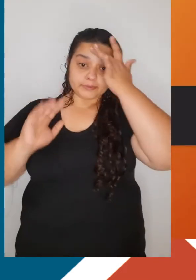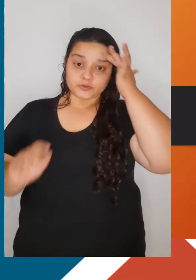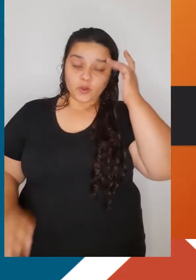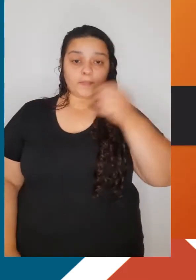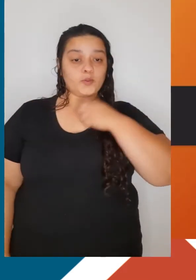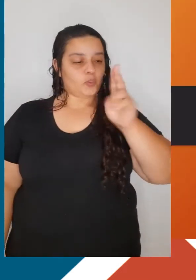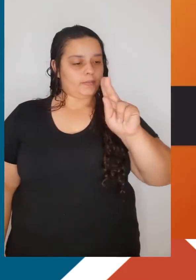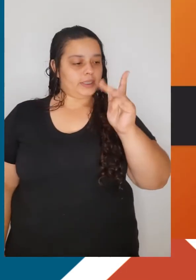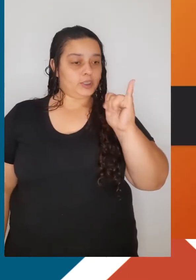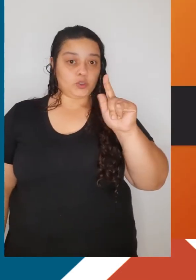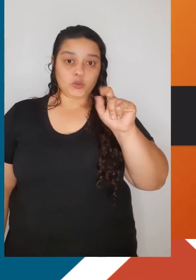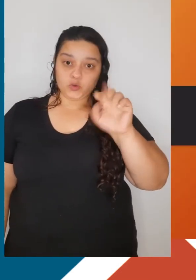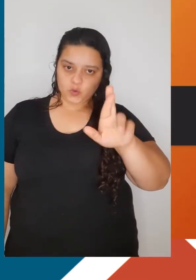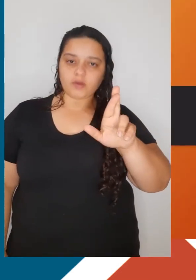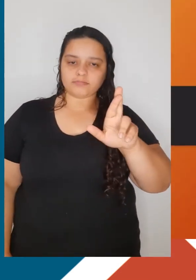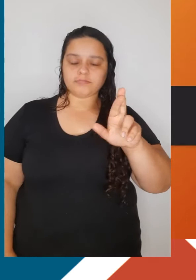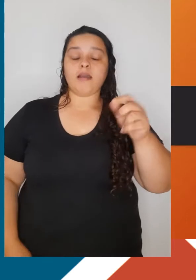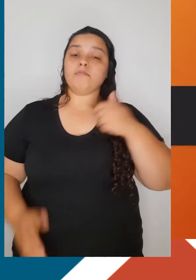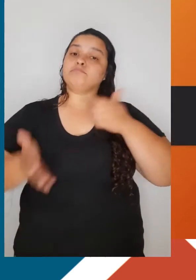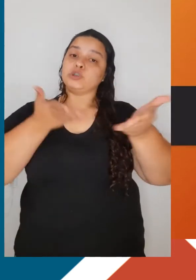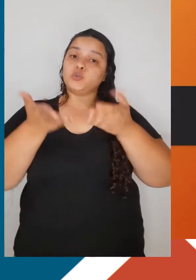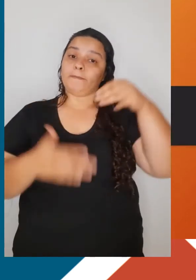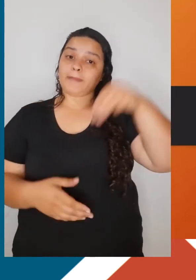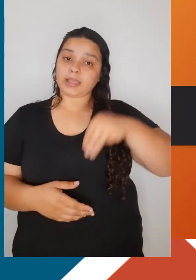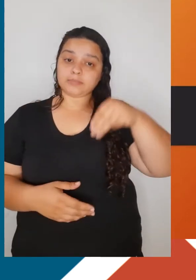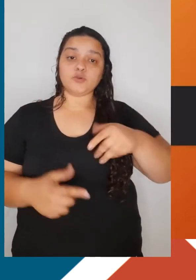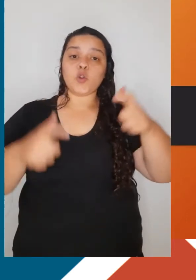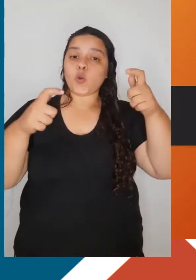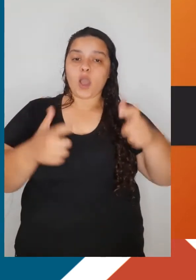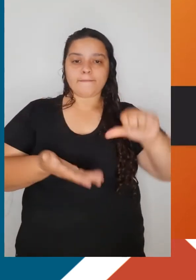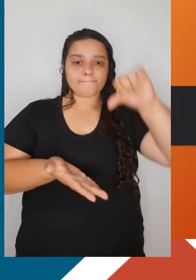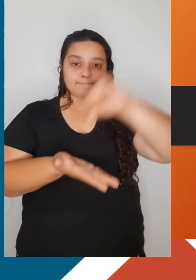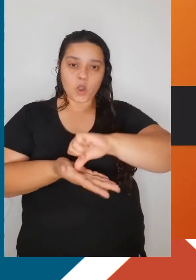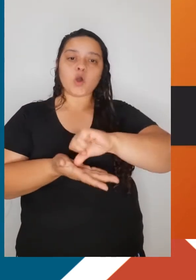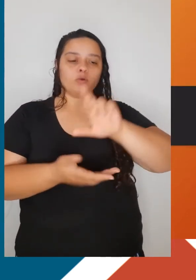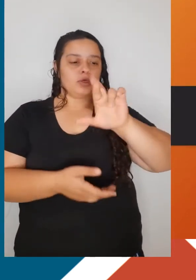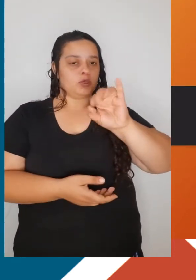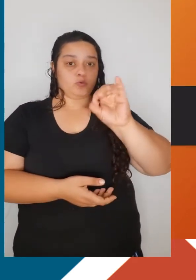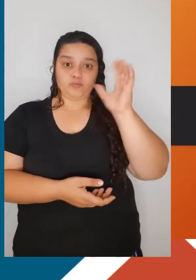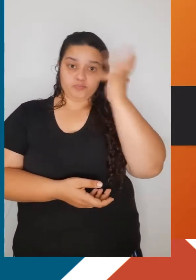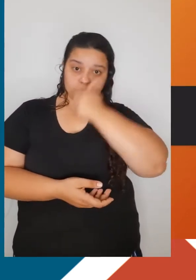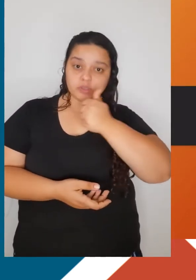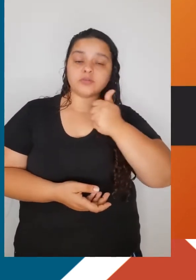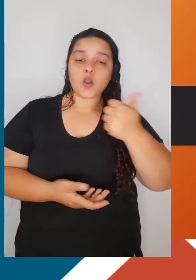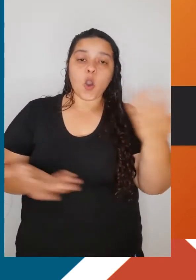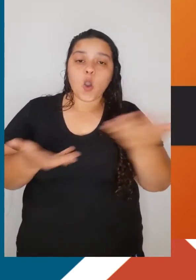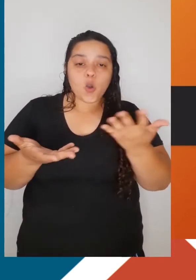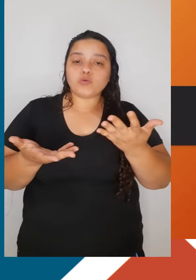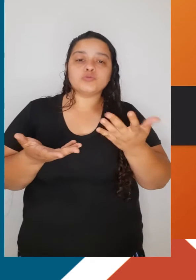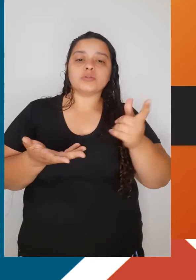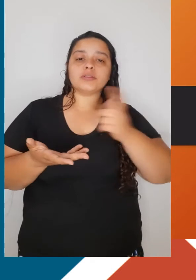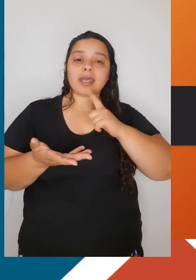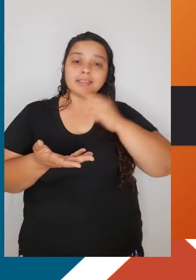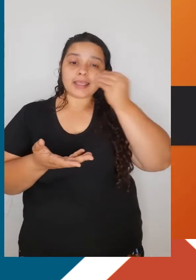Olá pessoal, me chamo Igor Batista Guzzi, sou mediador de matemática do Polo de Rio Bonito e estamos aqui hoje para